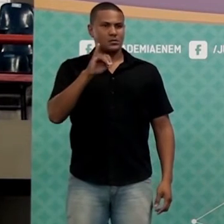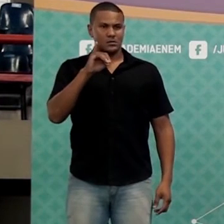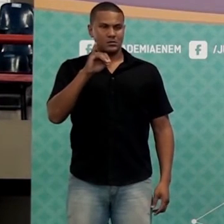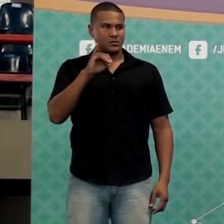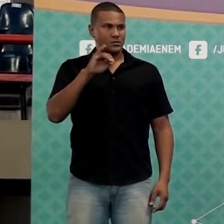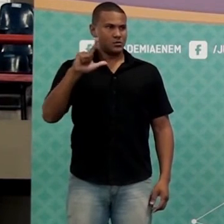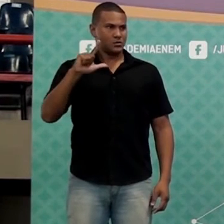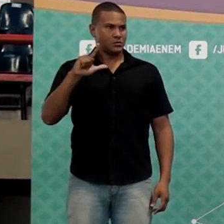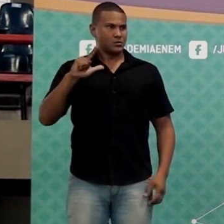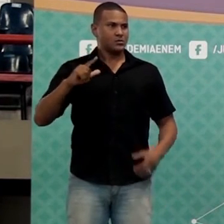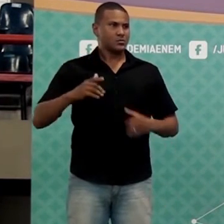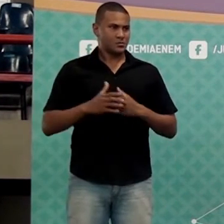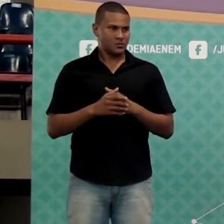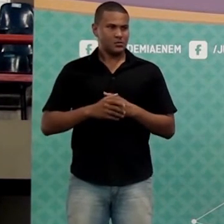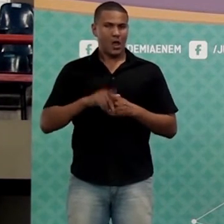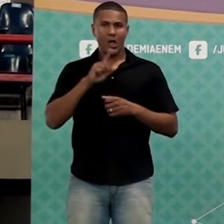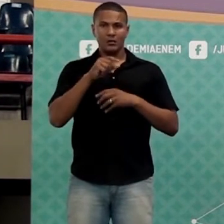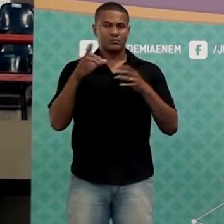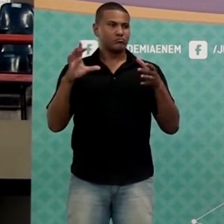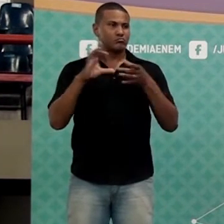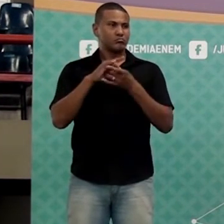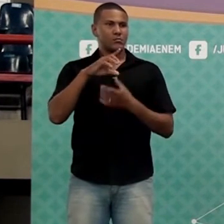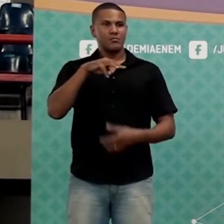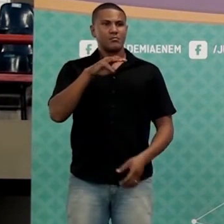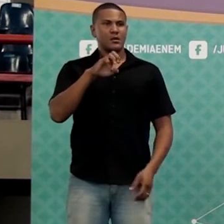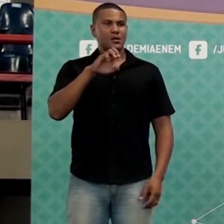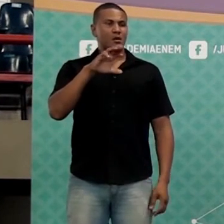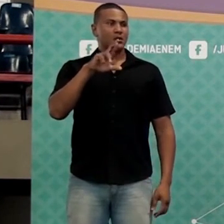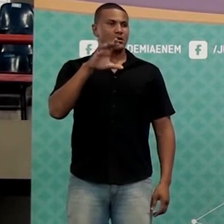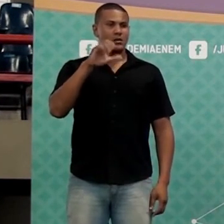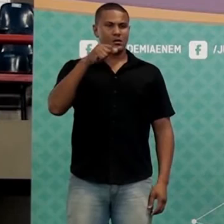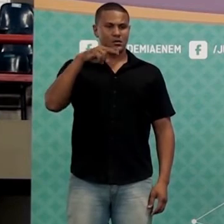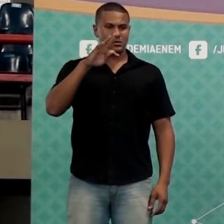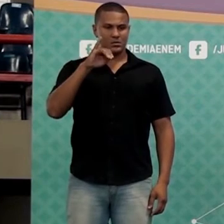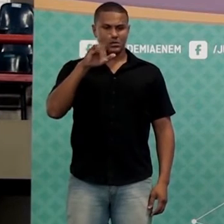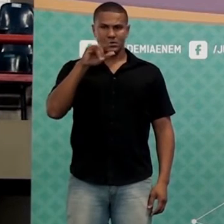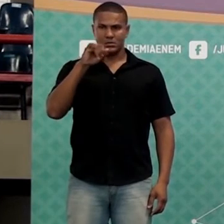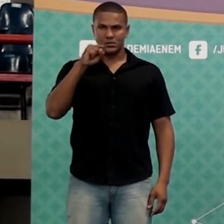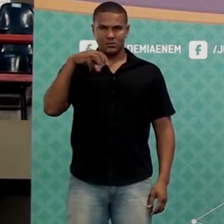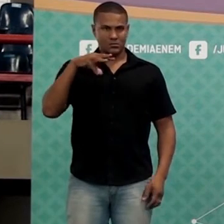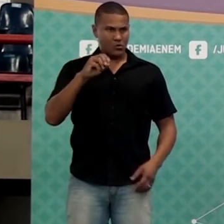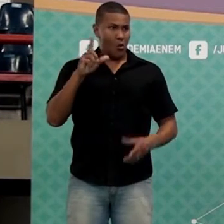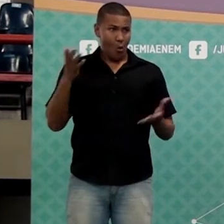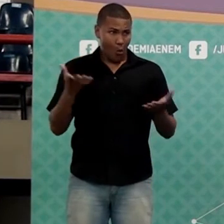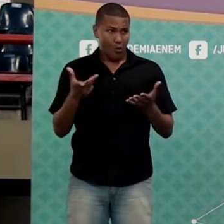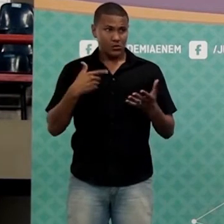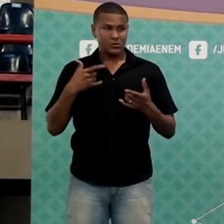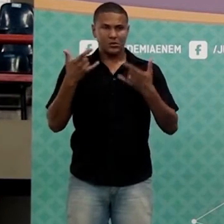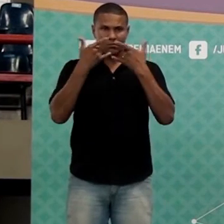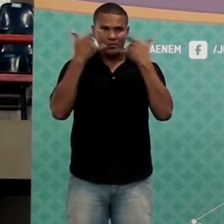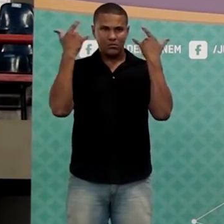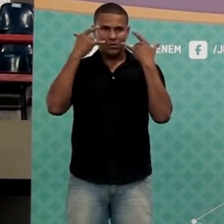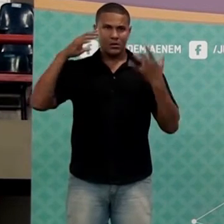Mercantilismo. Tá certo? Beleza? Hoje a gente está vivendo o capitalismo global. Aí a gente chama de